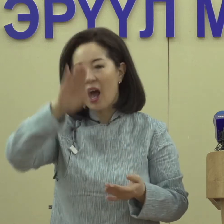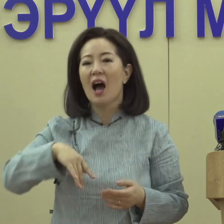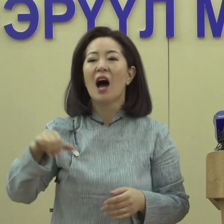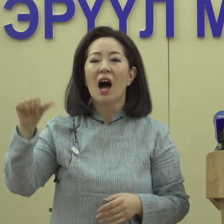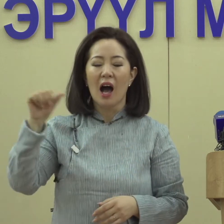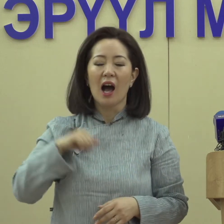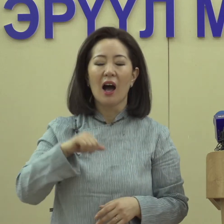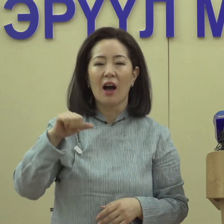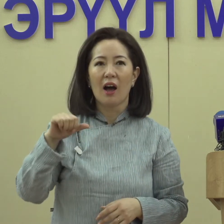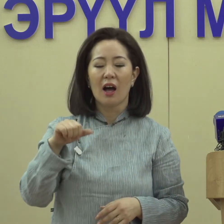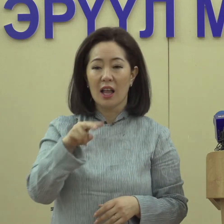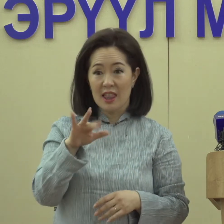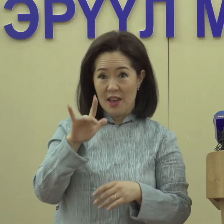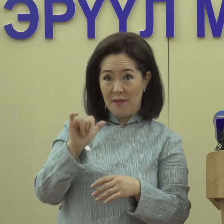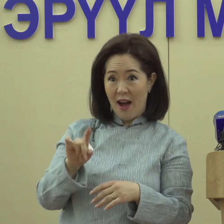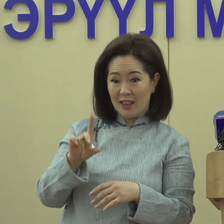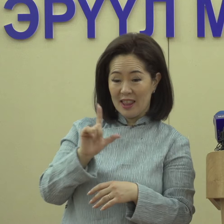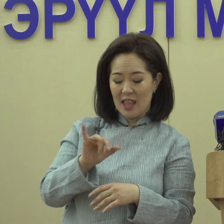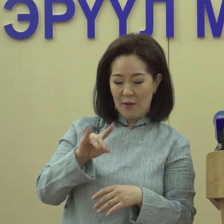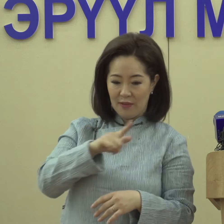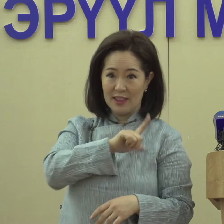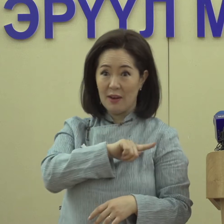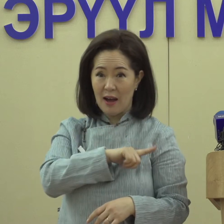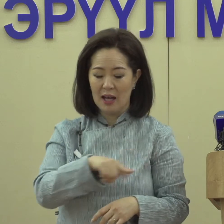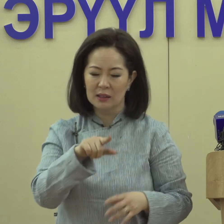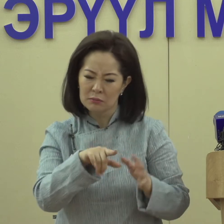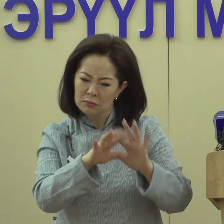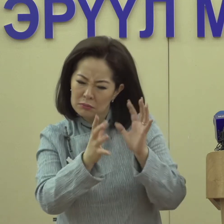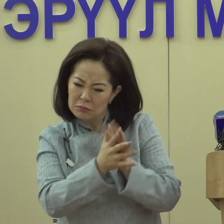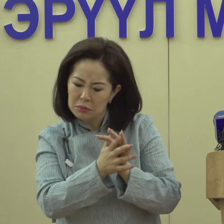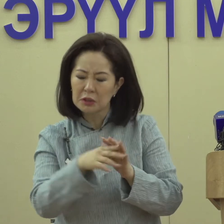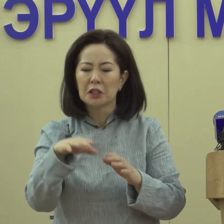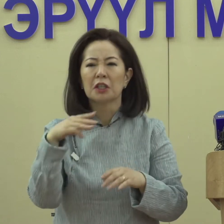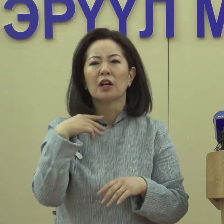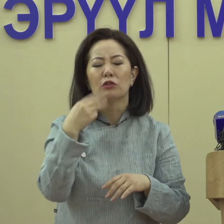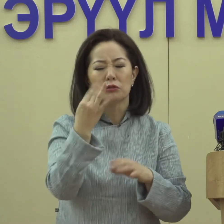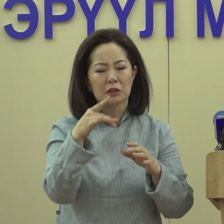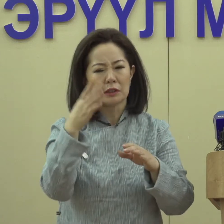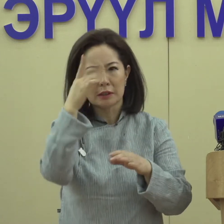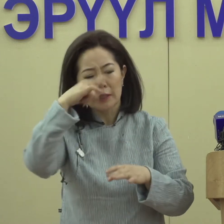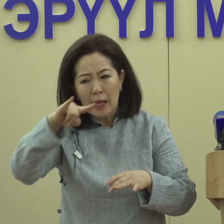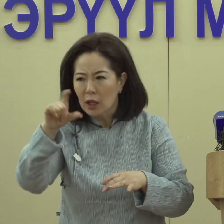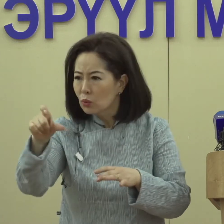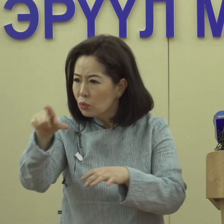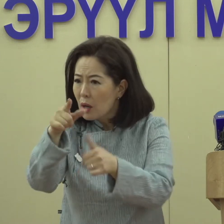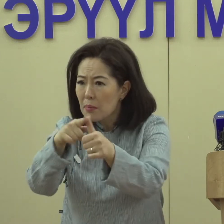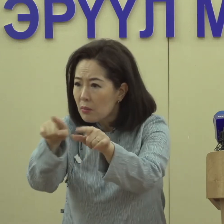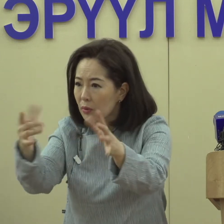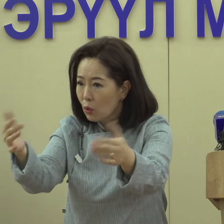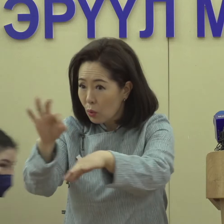Пакистан, Филиппин, Өмнөд Солонгос, Шри-Ланк, Сир болон Тайланд улсаас зорчигчдод хүлээж авахгүй байгаа мэдгдсэн